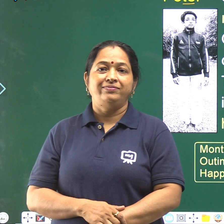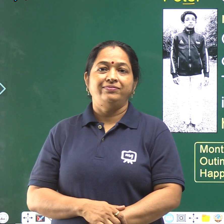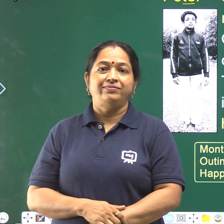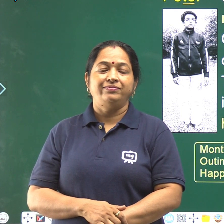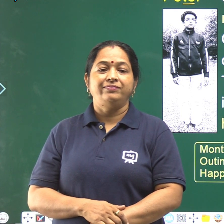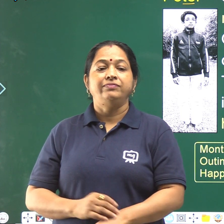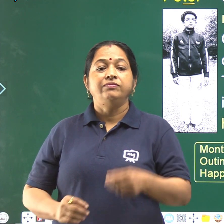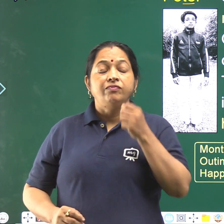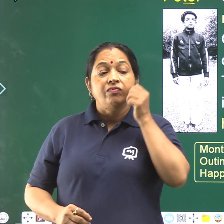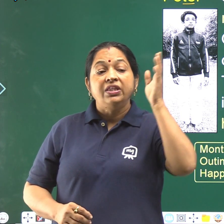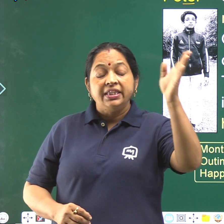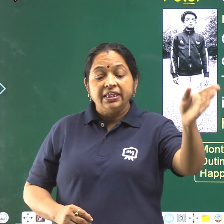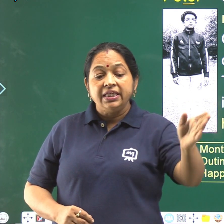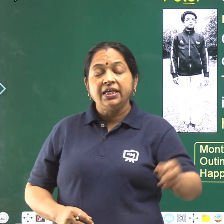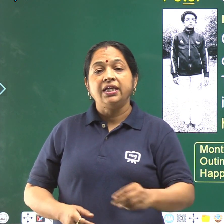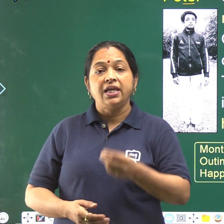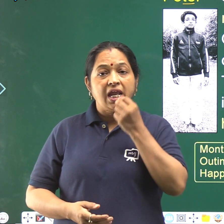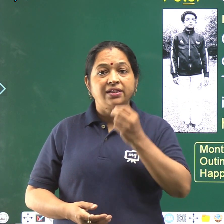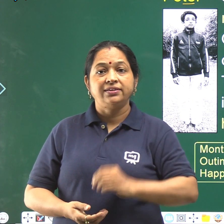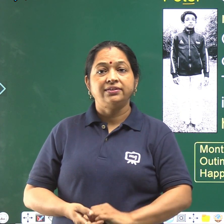They ate